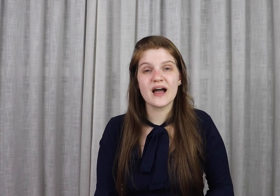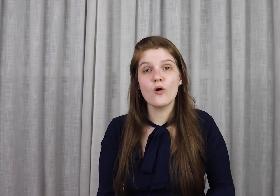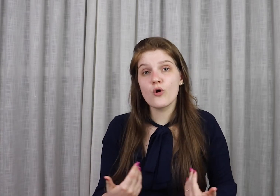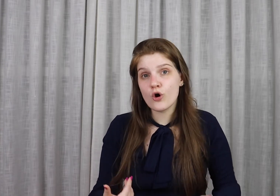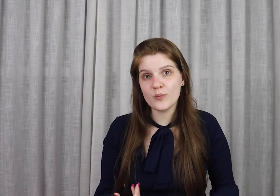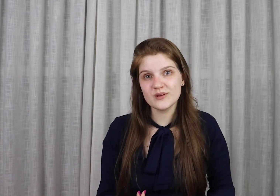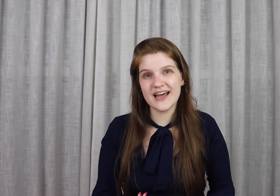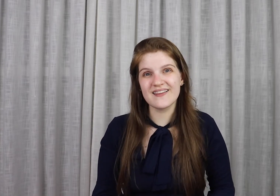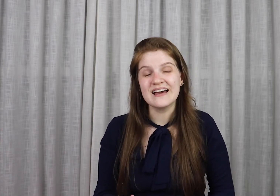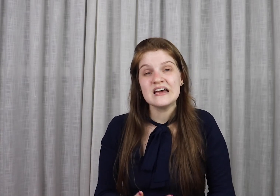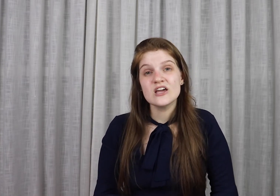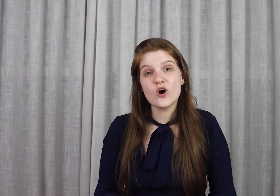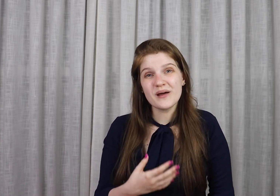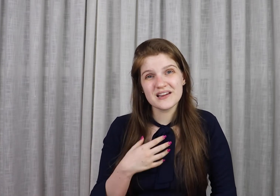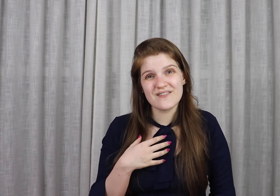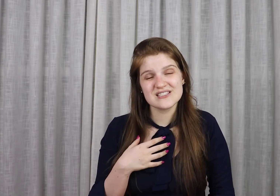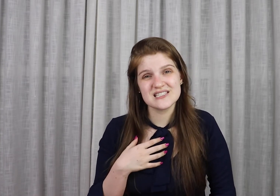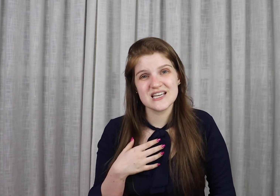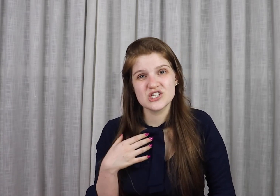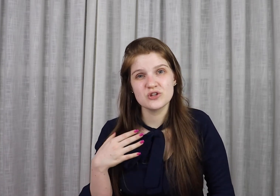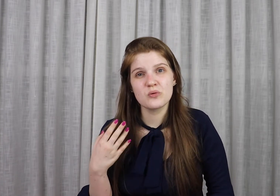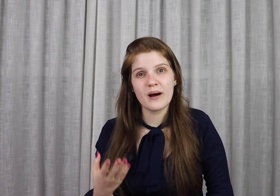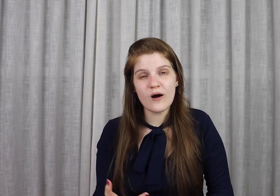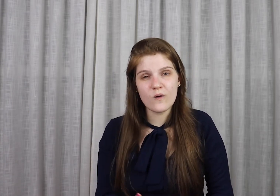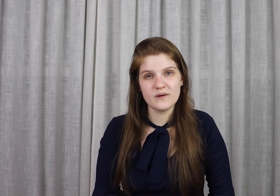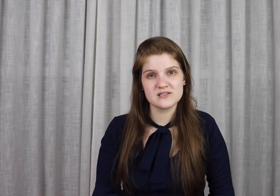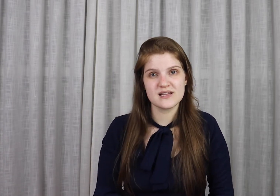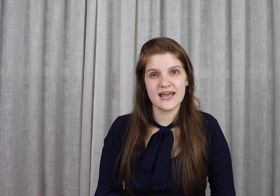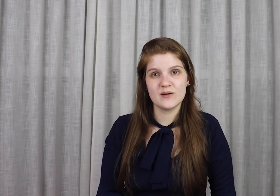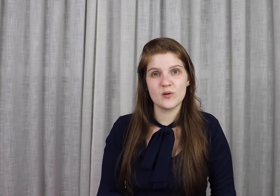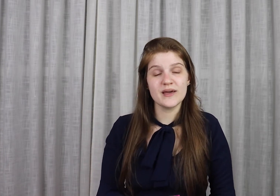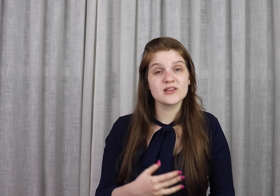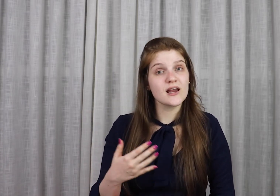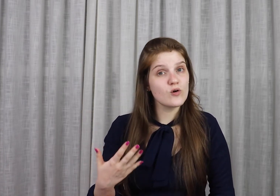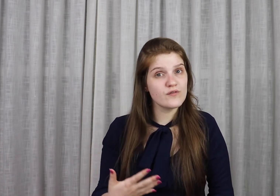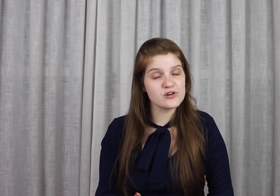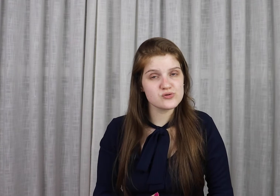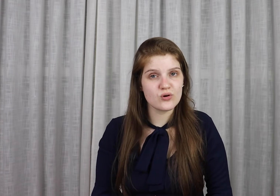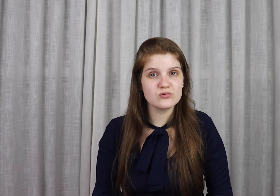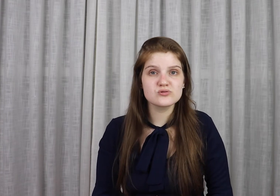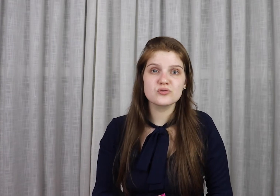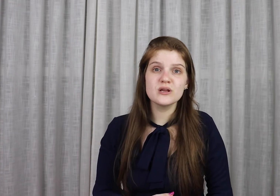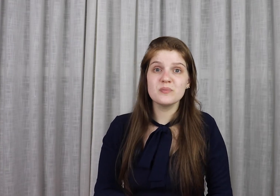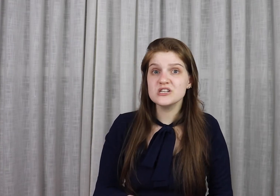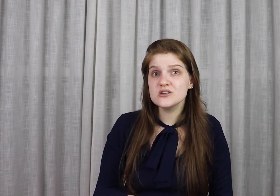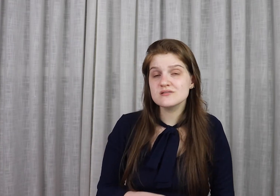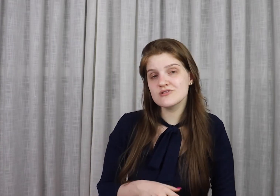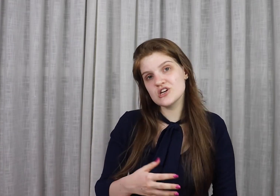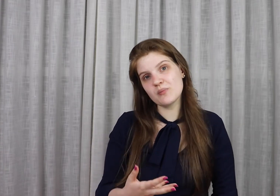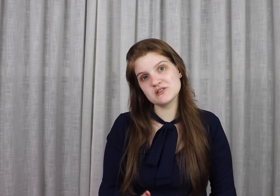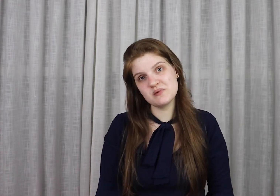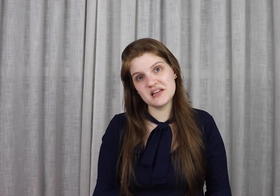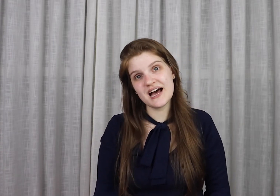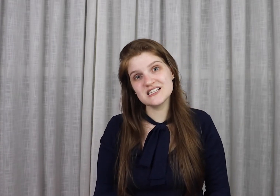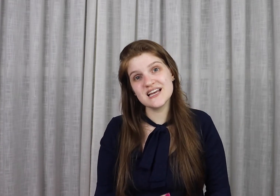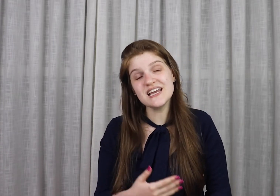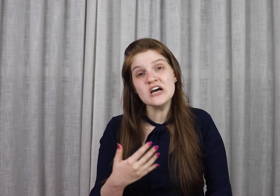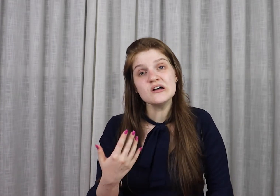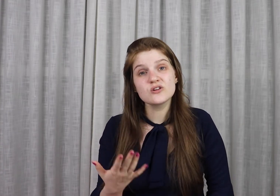ao corpo dela. E como ela estava se sentindo mal com isso naquele momento, ela conversou com o surdo e pediu se não tinha a possibilidade dele